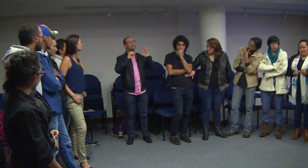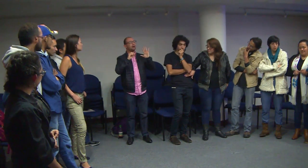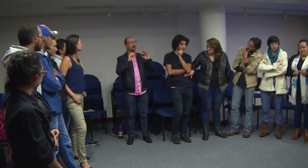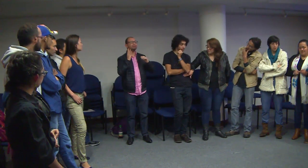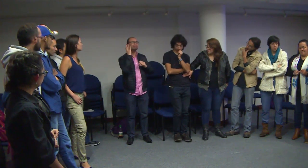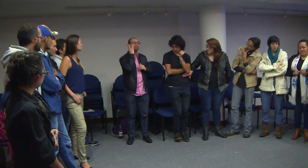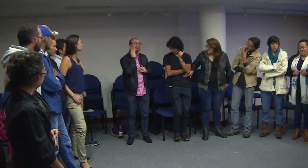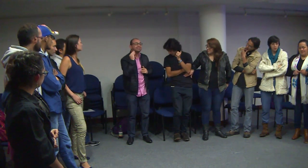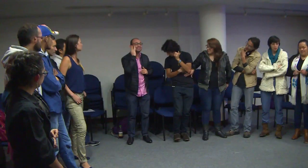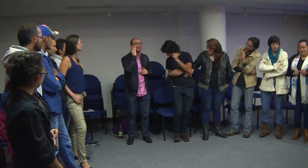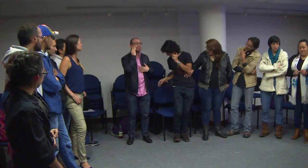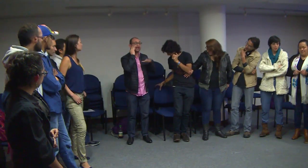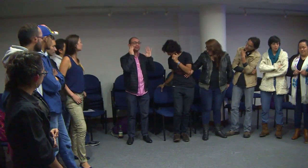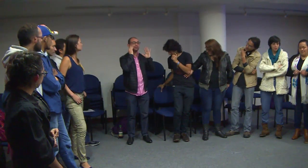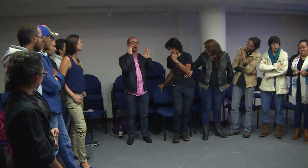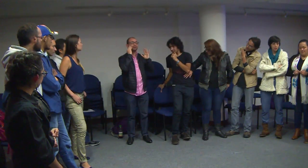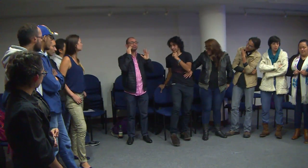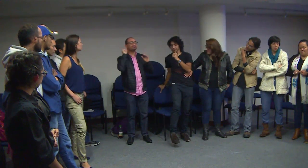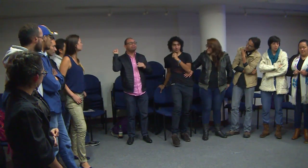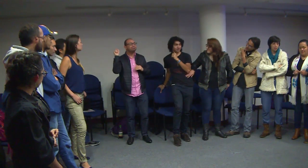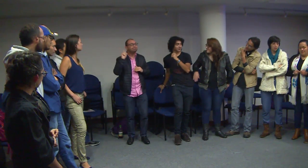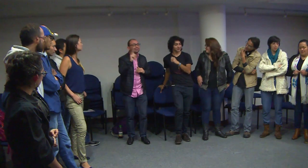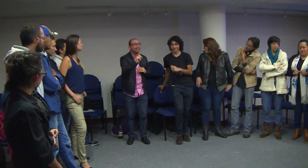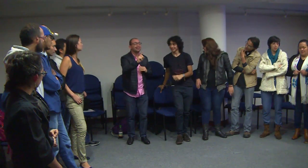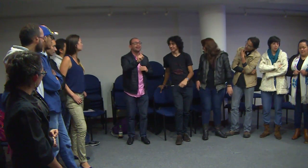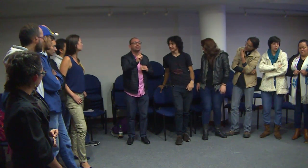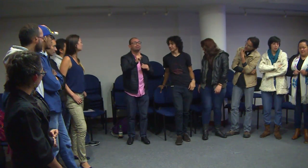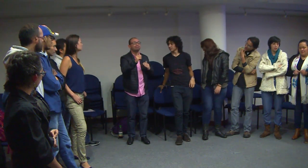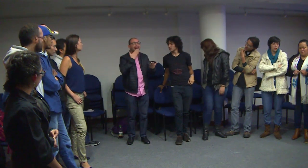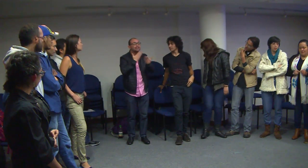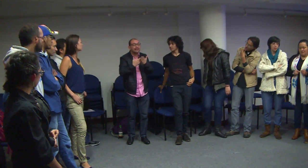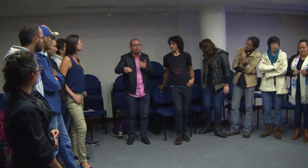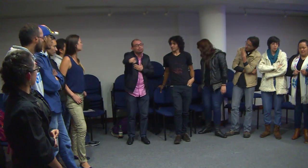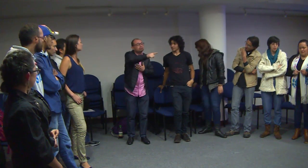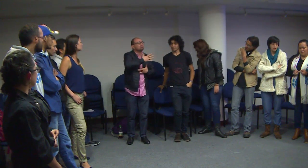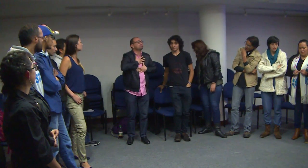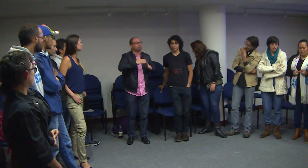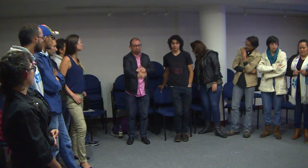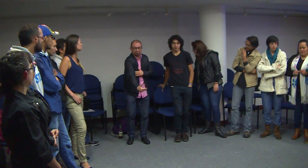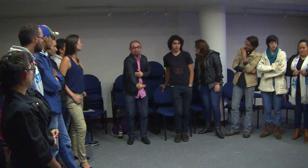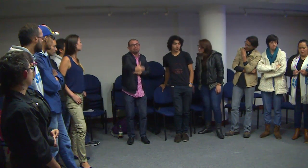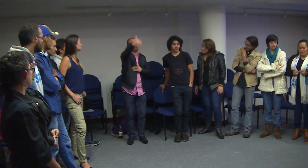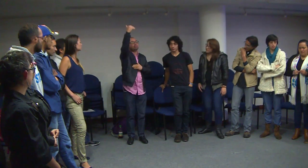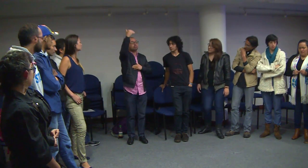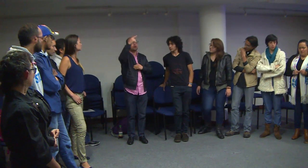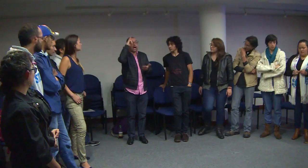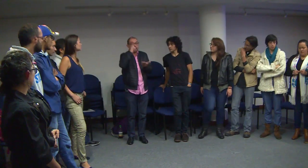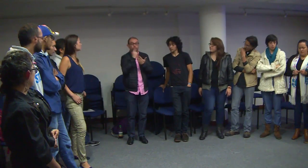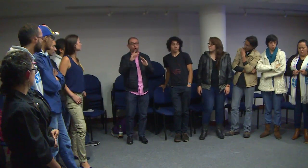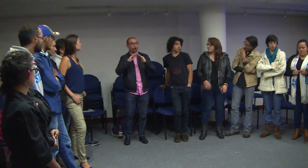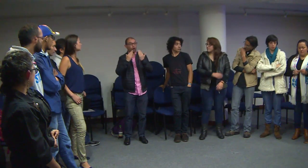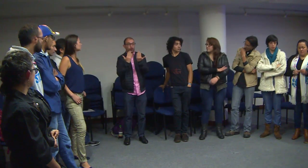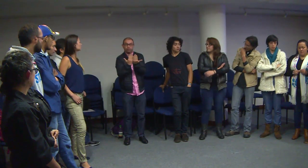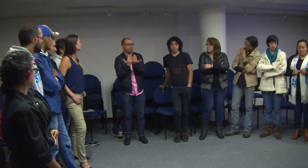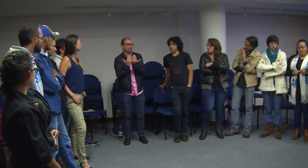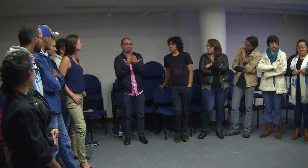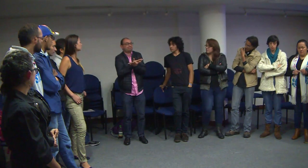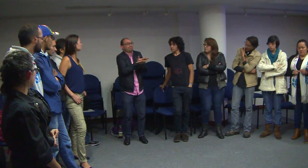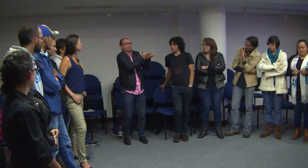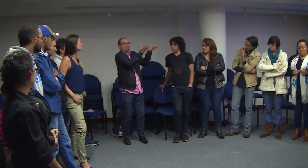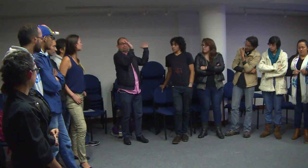Personalmente, creo que maestro es más la experiencia, que su trayectoria que